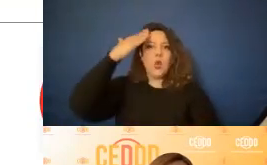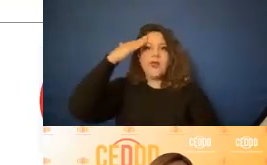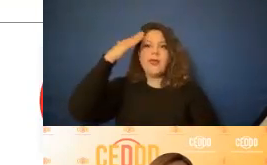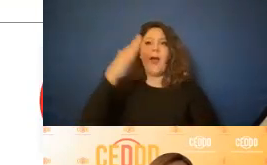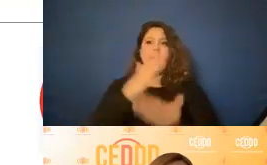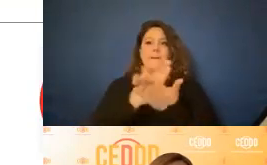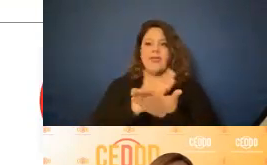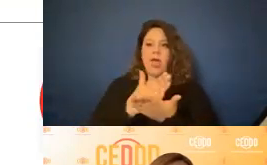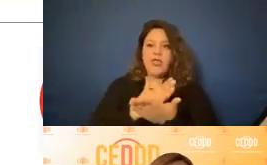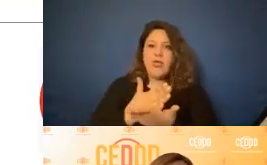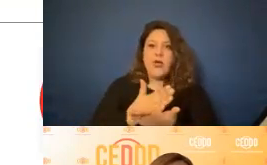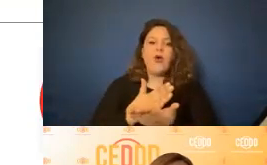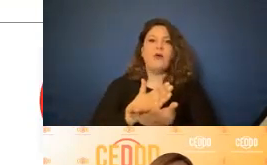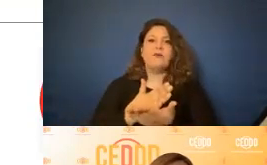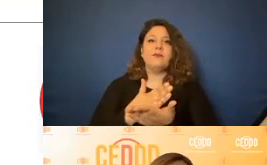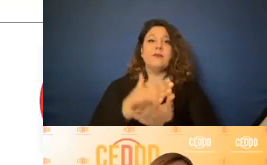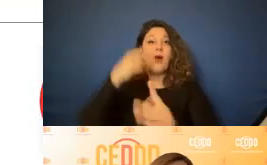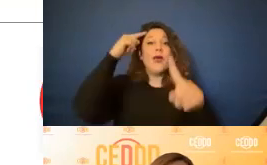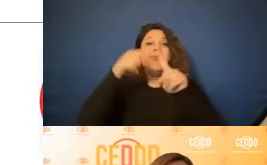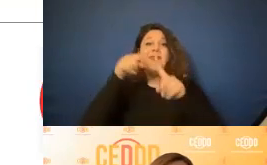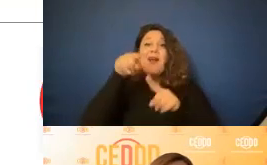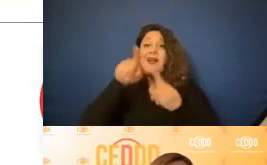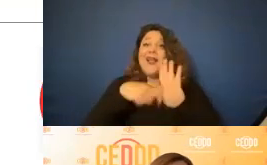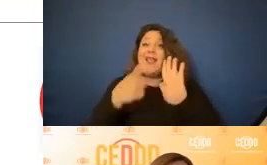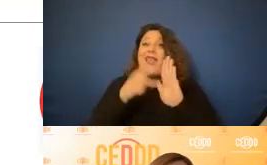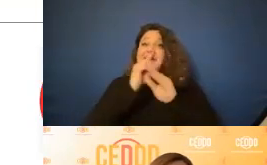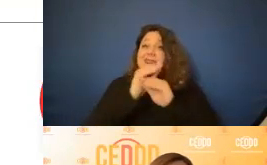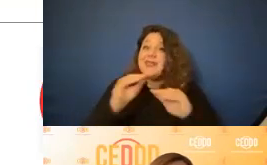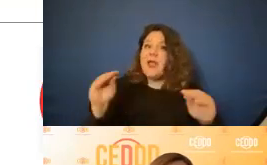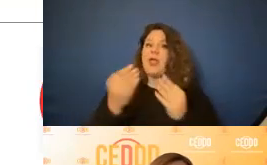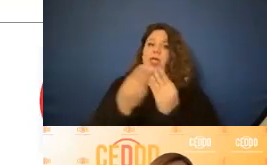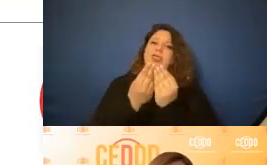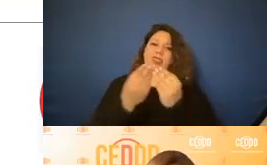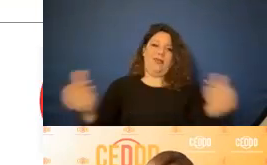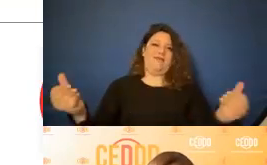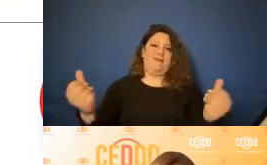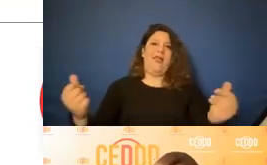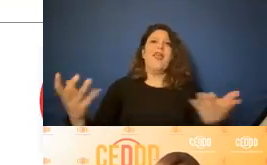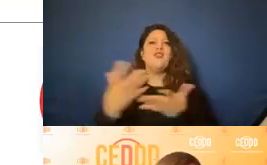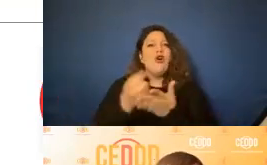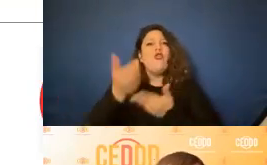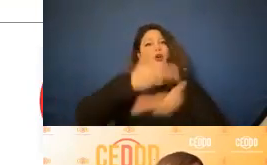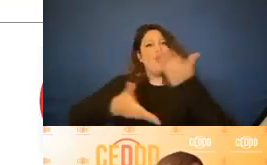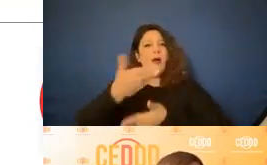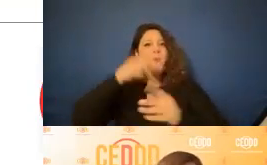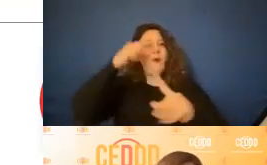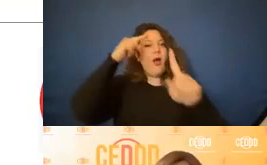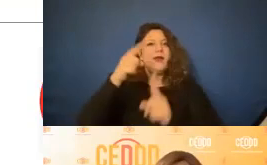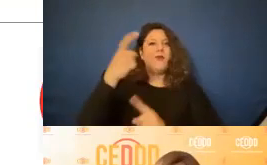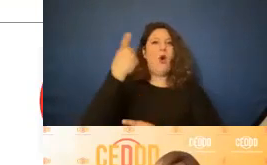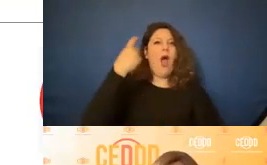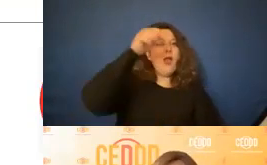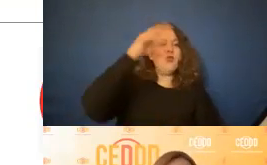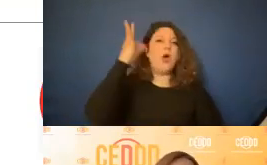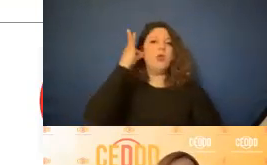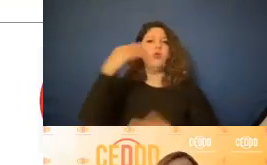que esta ley del silencio desaparezca y podamos ayudar entre todos a los alumnos o alumnas que están siendo acosados.